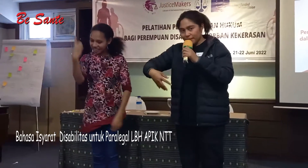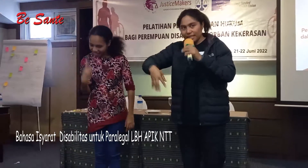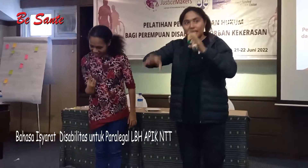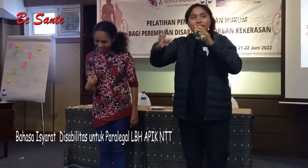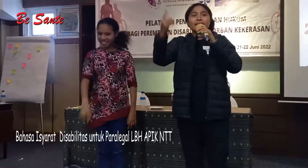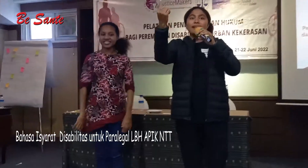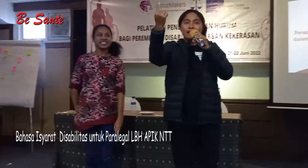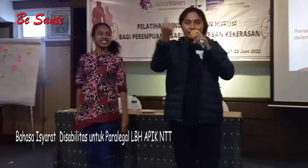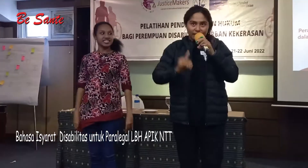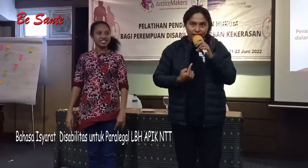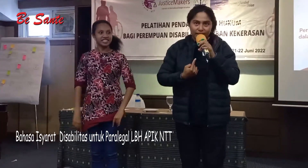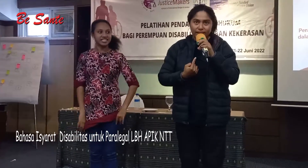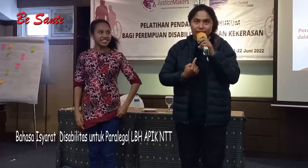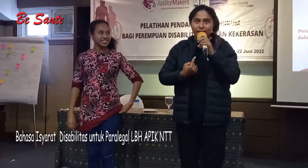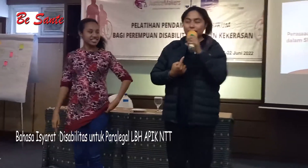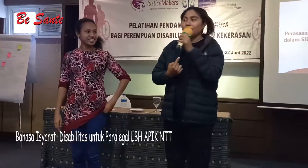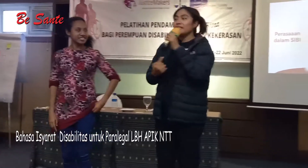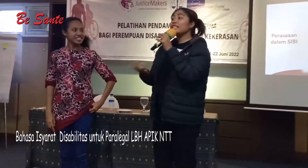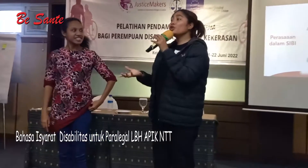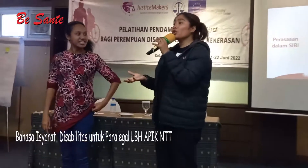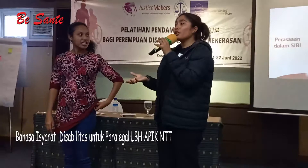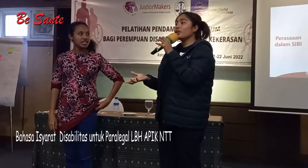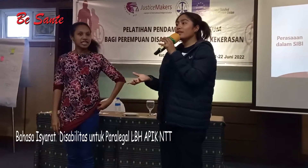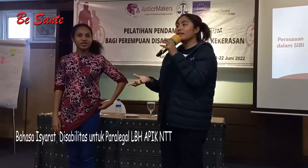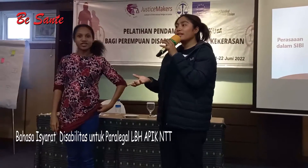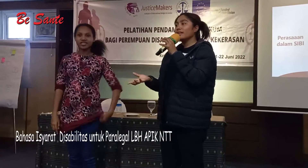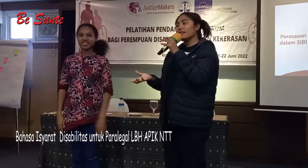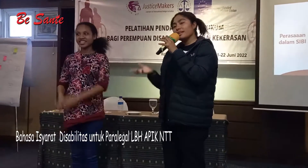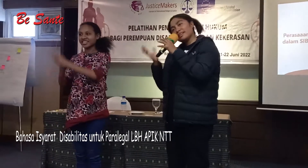pergi, dia datang, tidur,